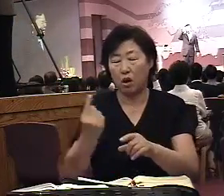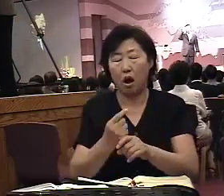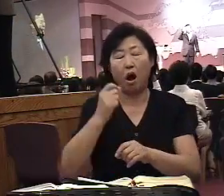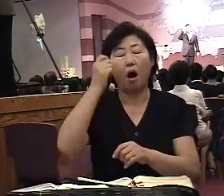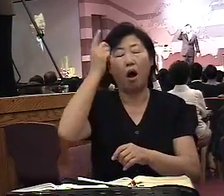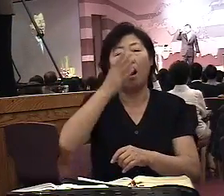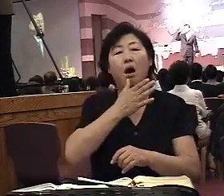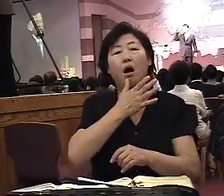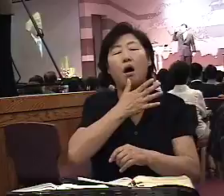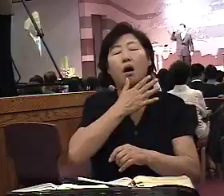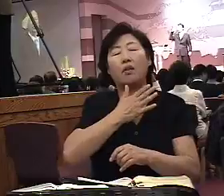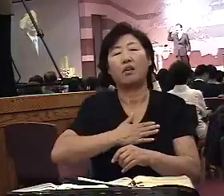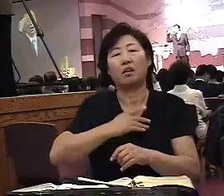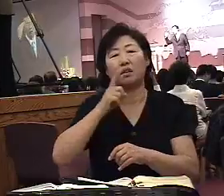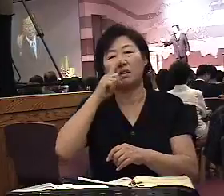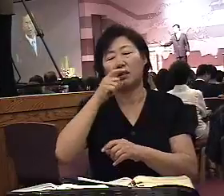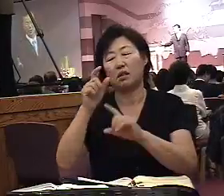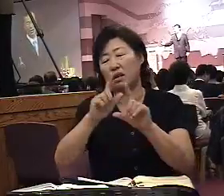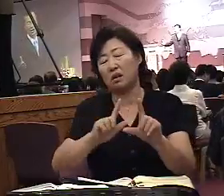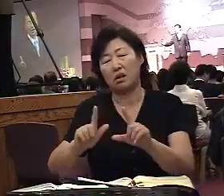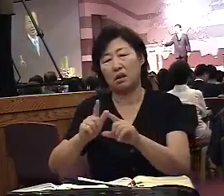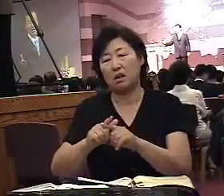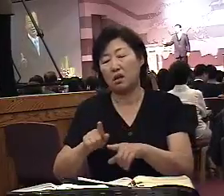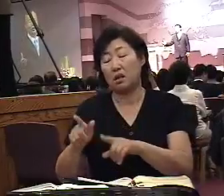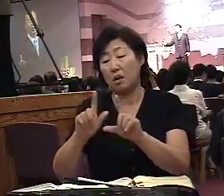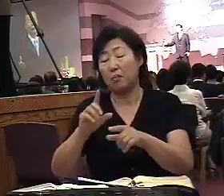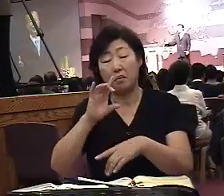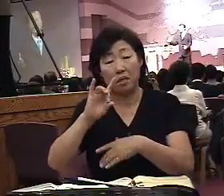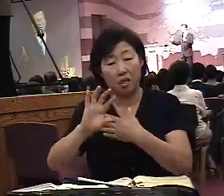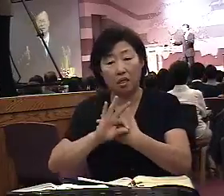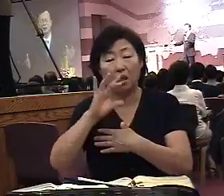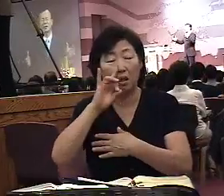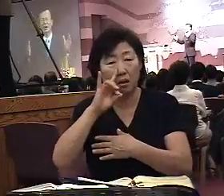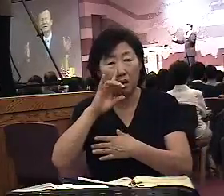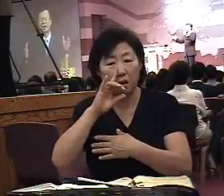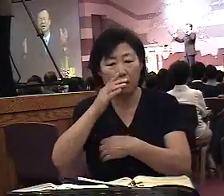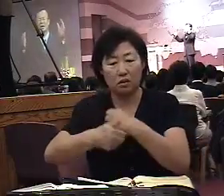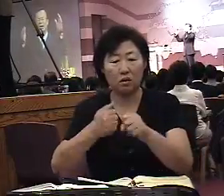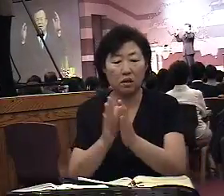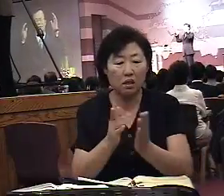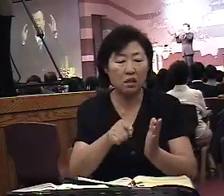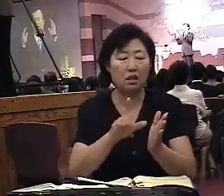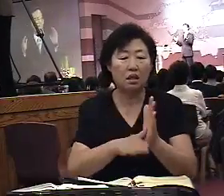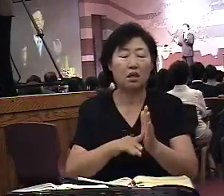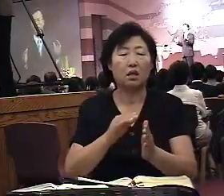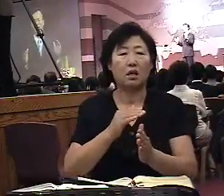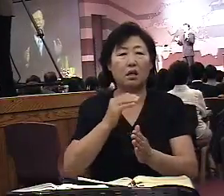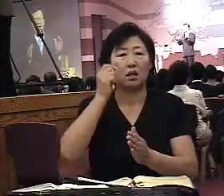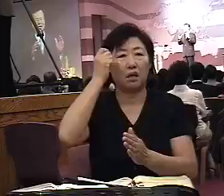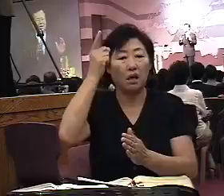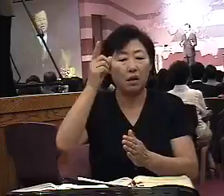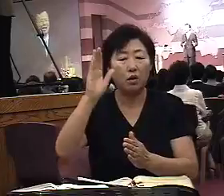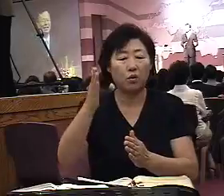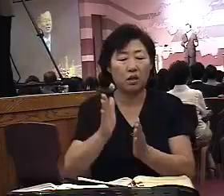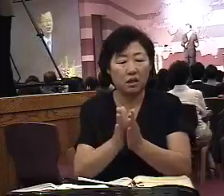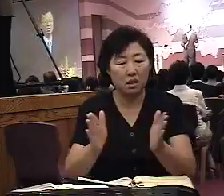됩니다. 아, 내가 이렇게 살아서는 안 되겠구나. 성경에 보니까 그때 그가 깨닫기 시작하여 그 자리에서